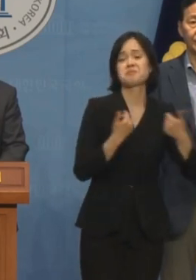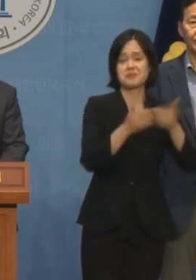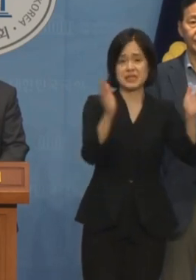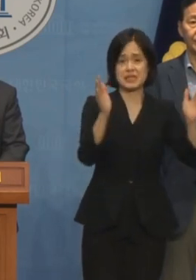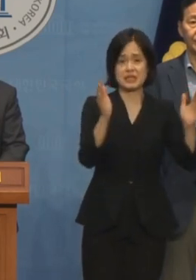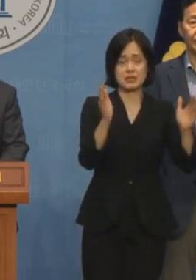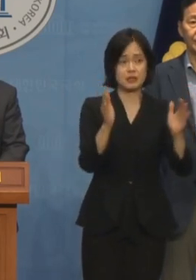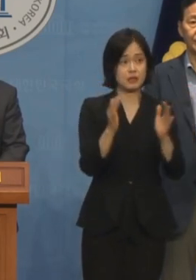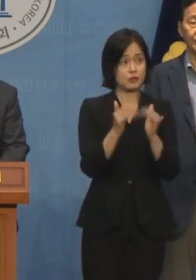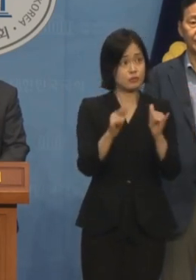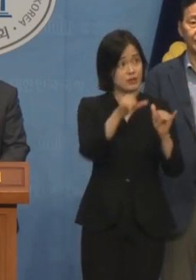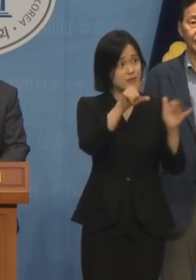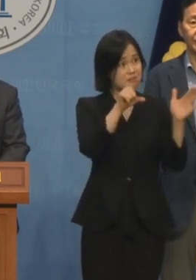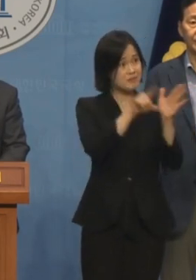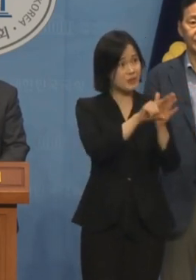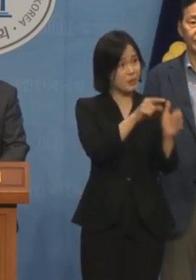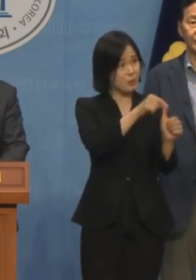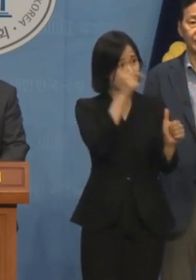뽑아준 것은 아닙니다.